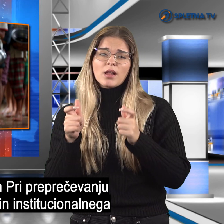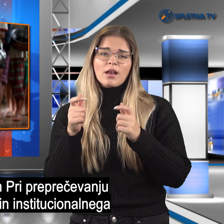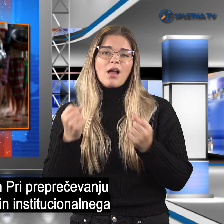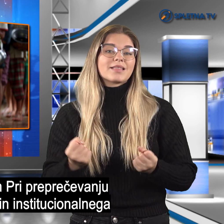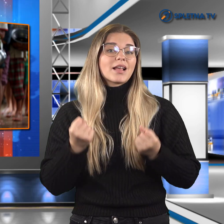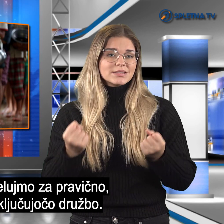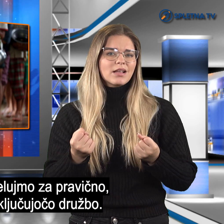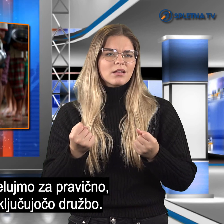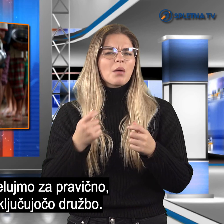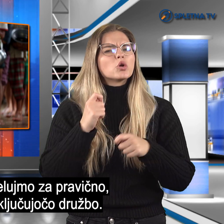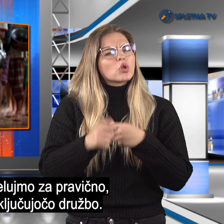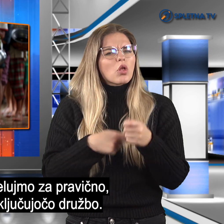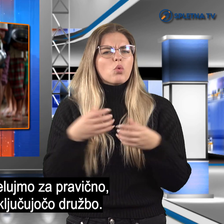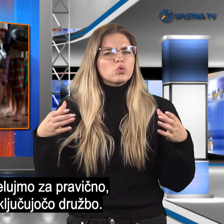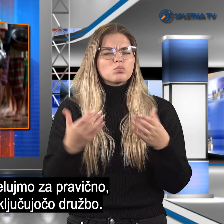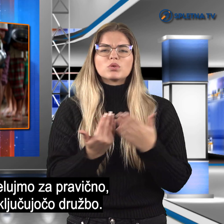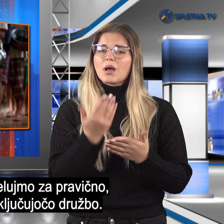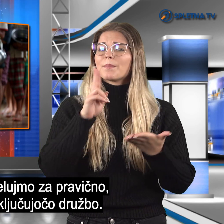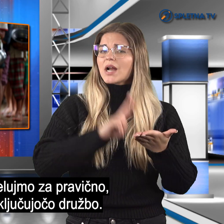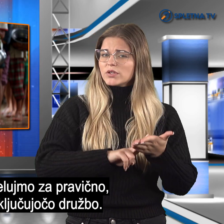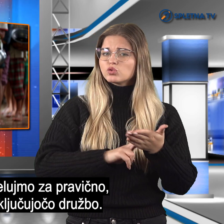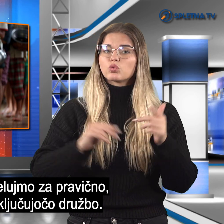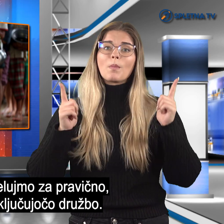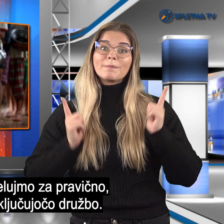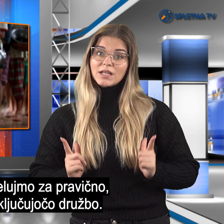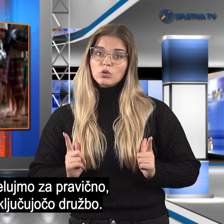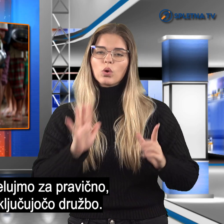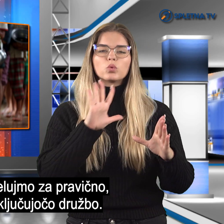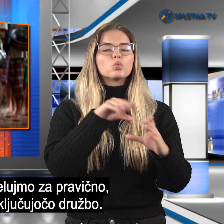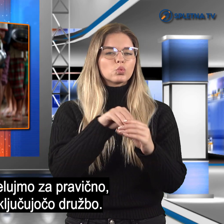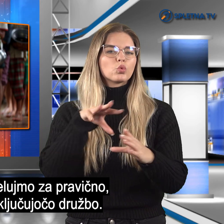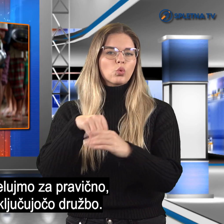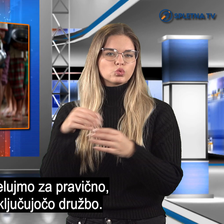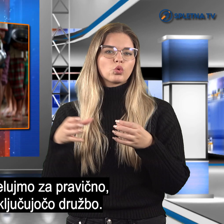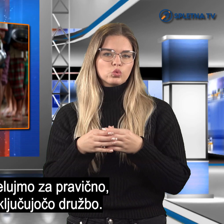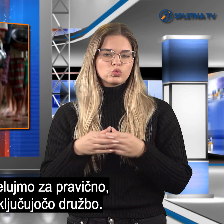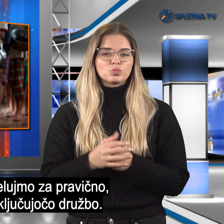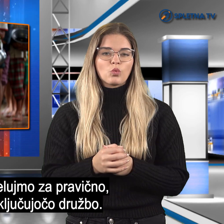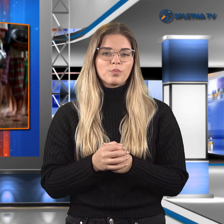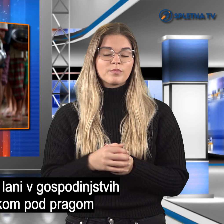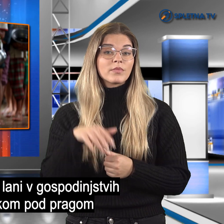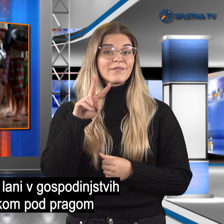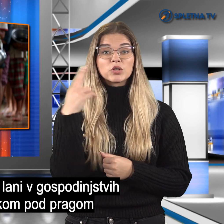in institucionalnega nasilja sodelujemo za pravično, mirno in vključujočo družbo.